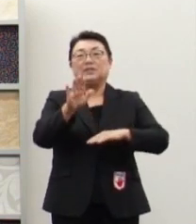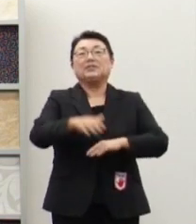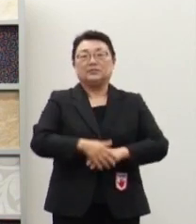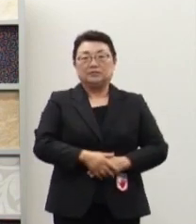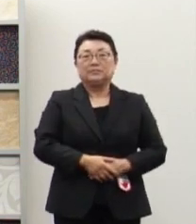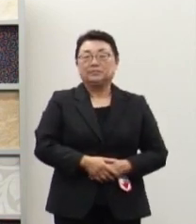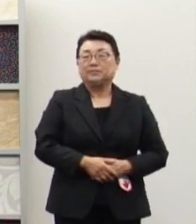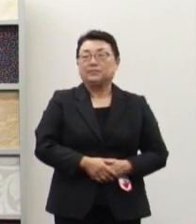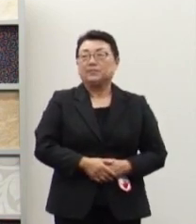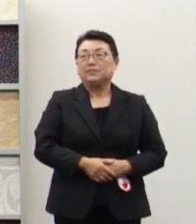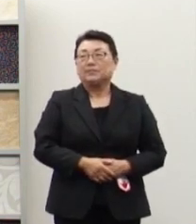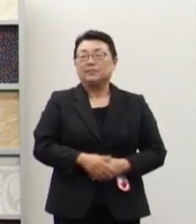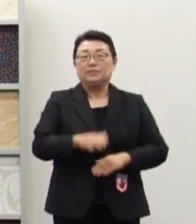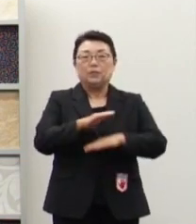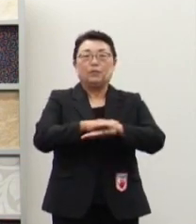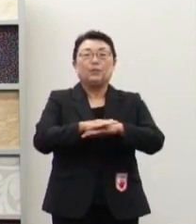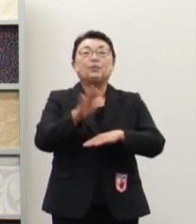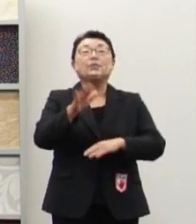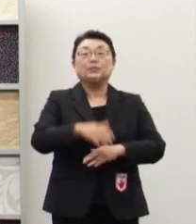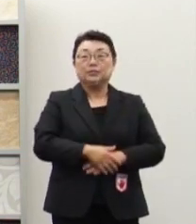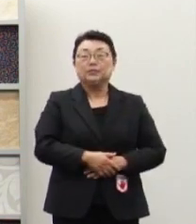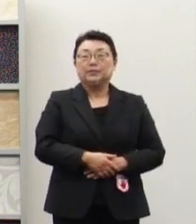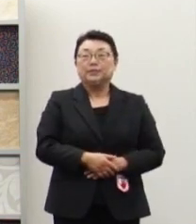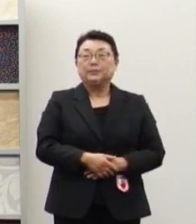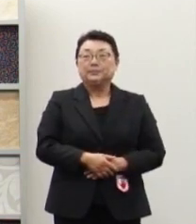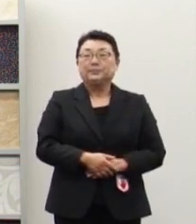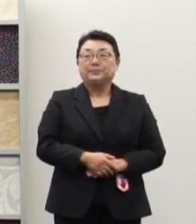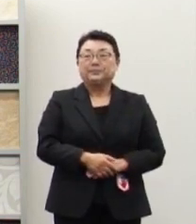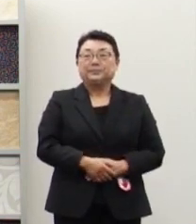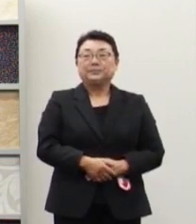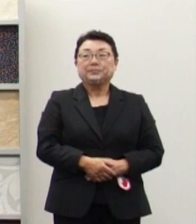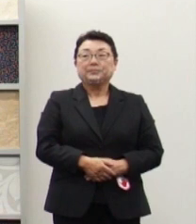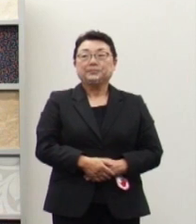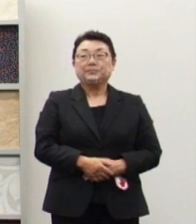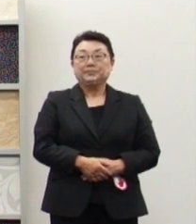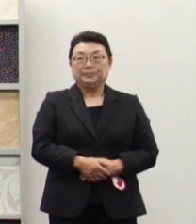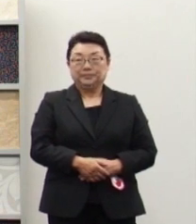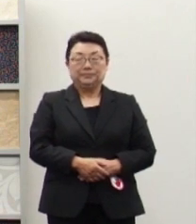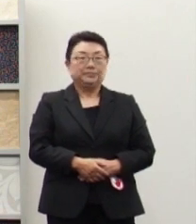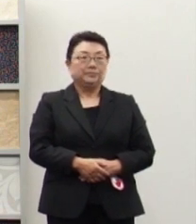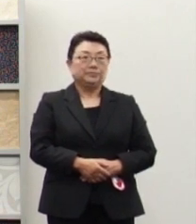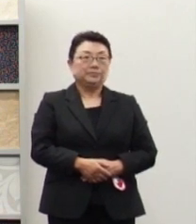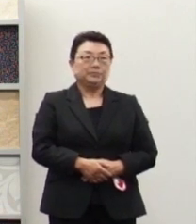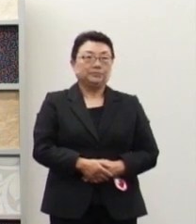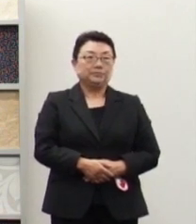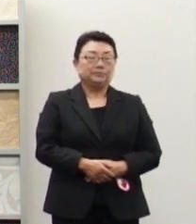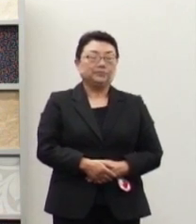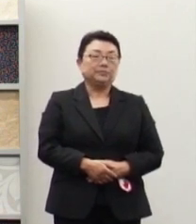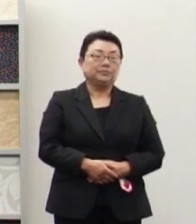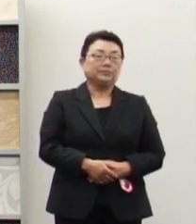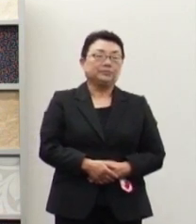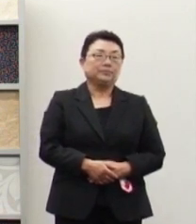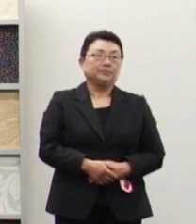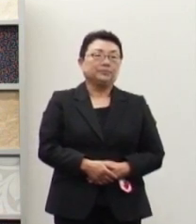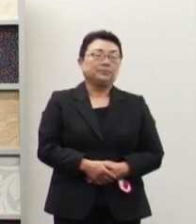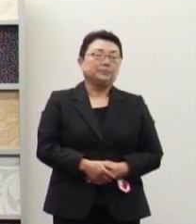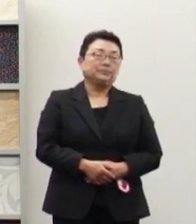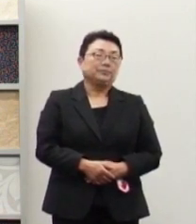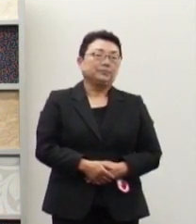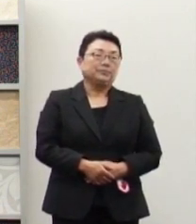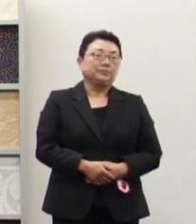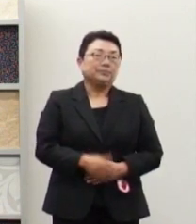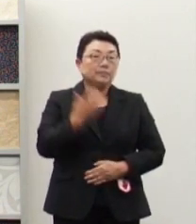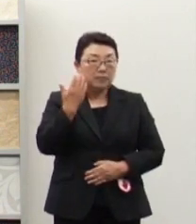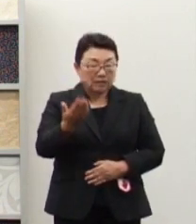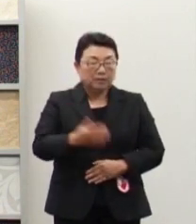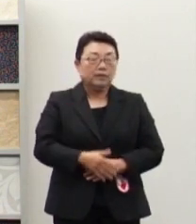っているという形になっています。 よろしいでしょうか。はい、他産経さん。 産